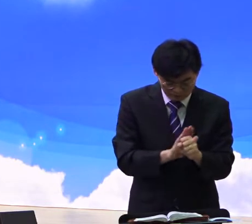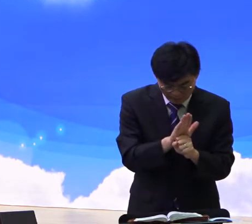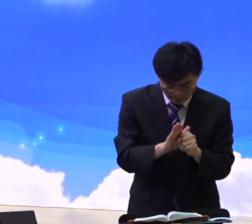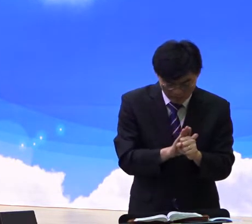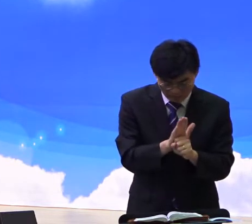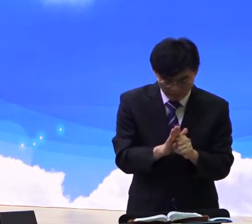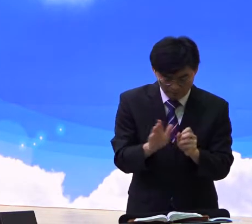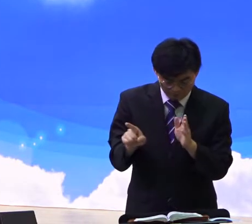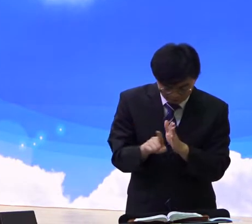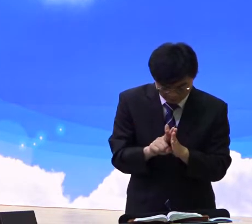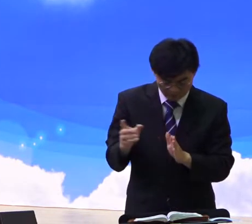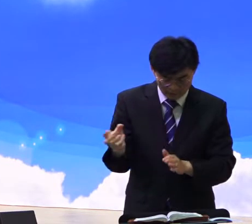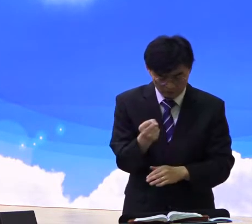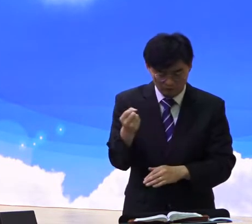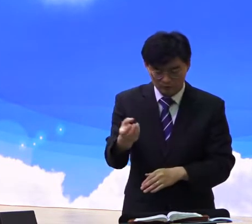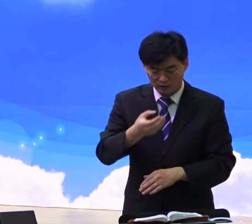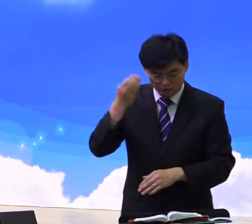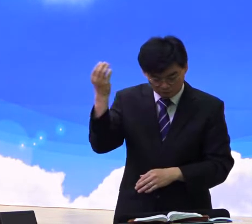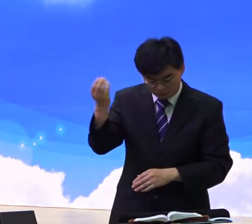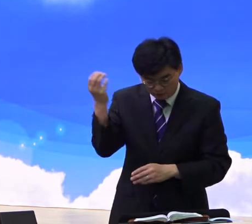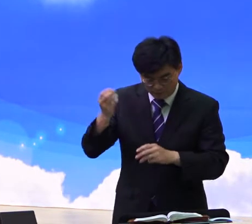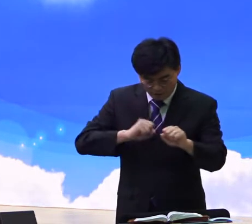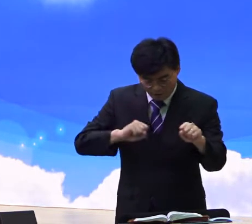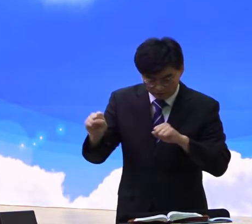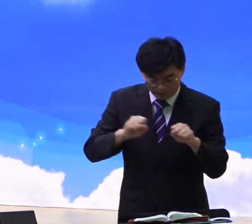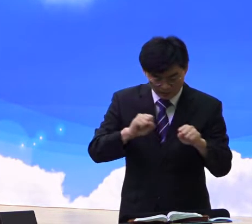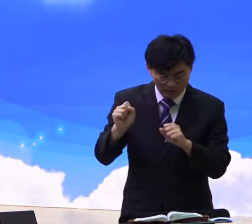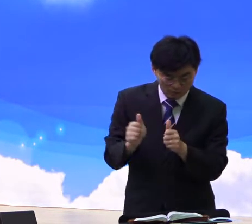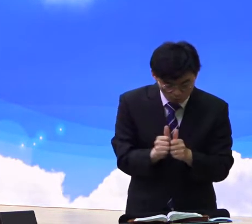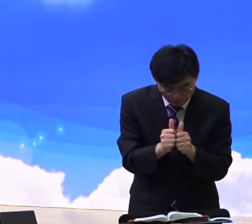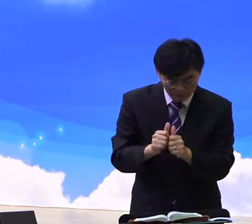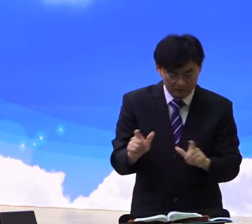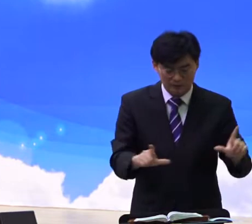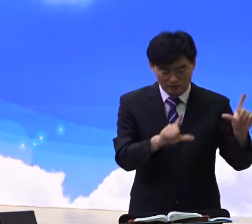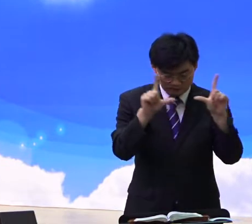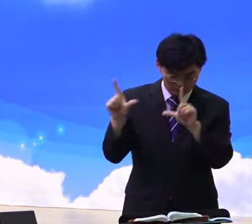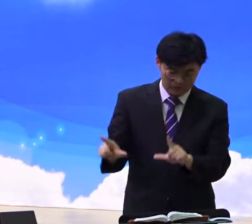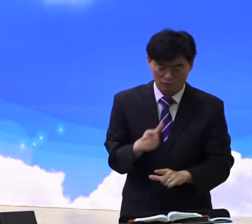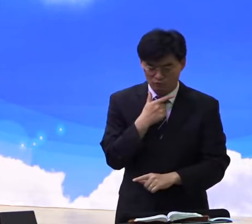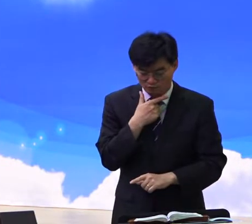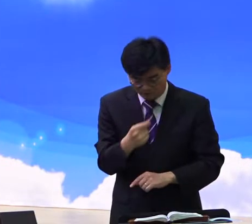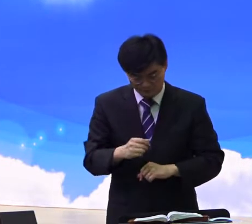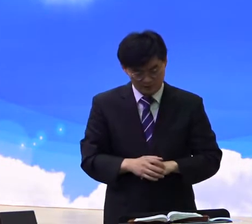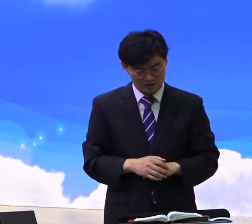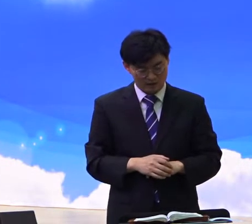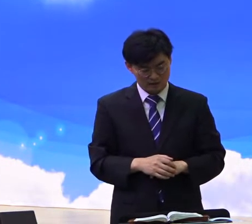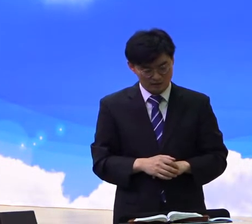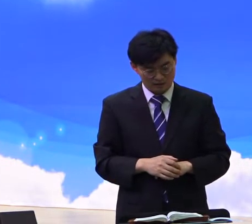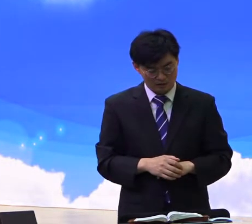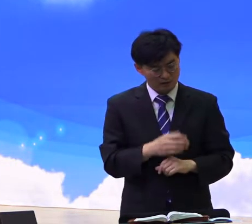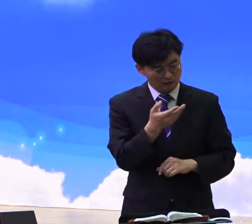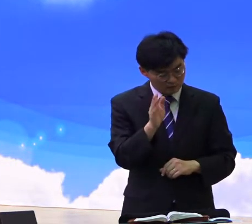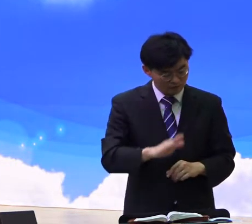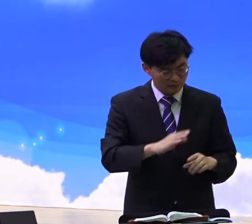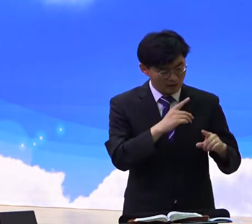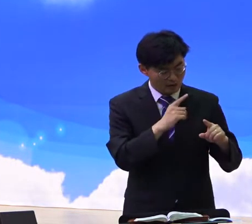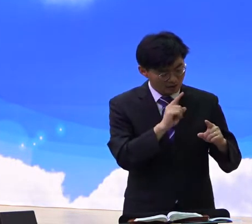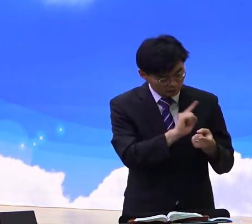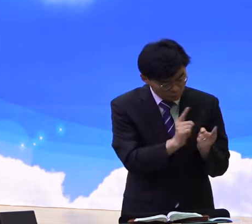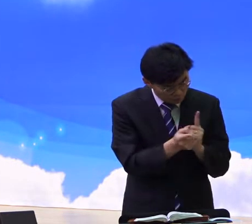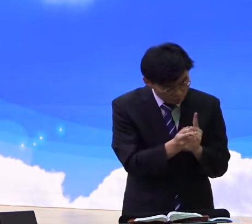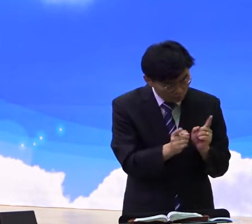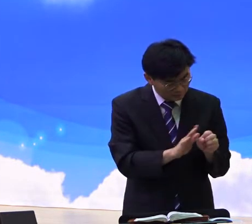대로 살아가는 우리의 삶이 필요합니다. 그러나 연약한 우리들은 서로 사랑하기보다는 나와 의견이 맞지